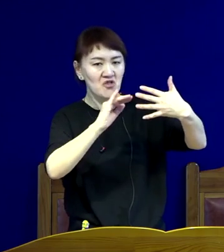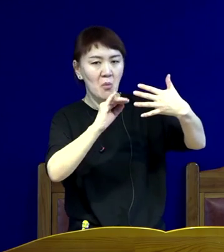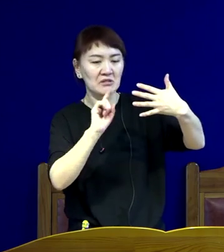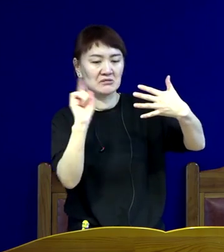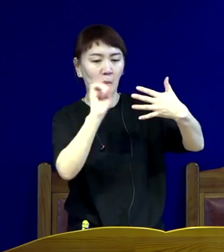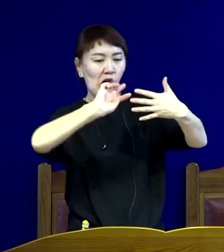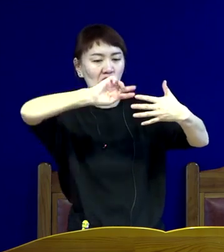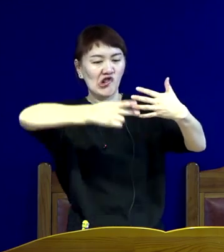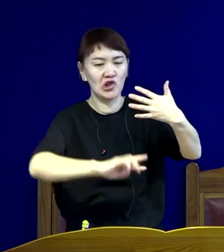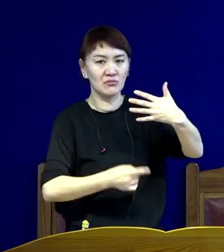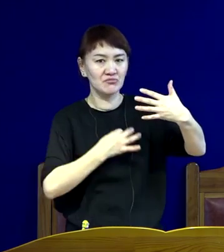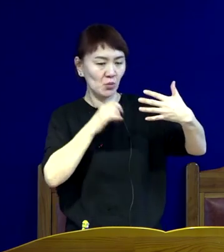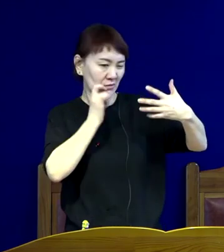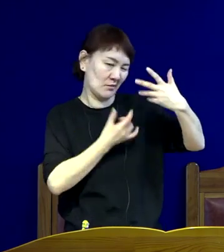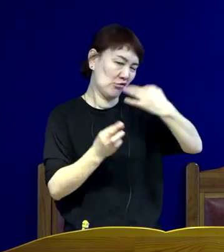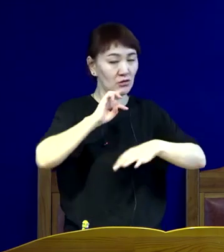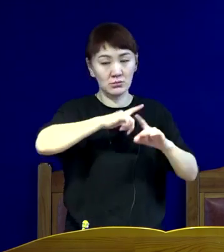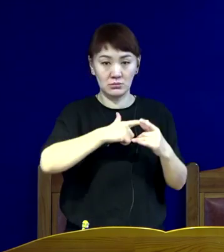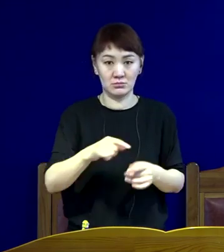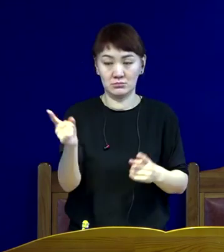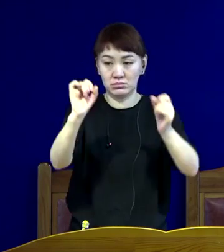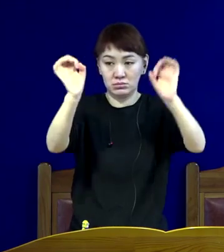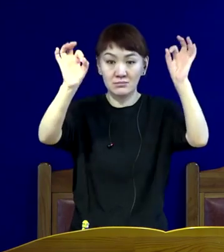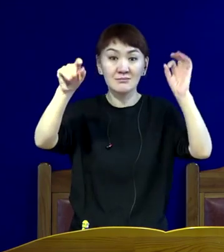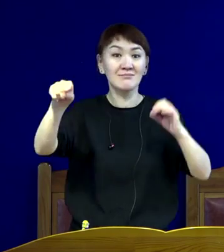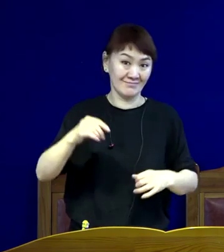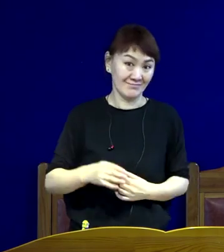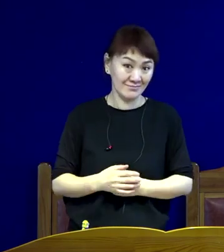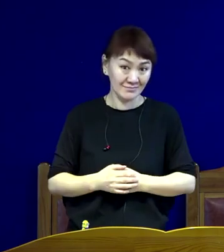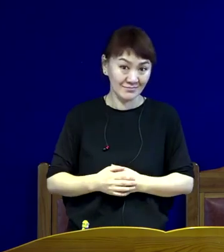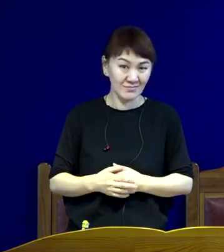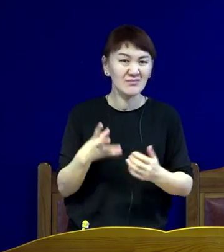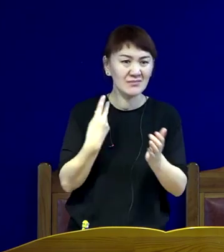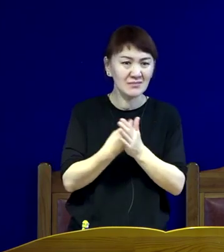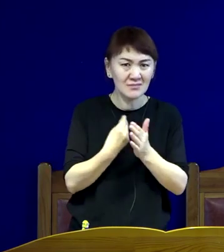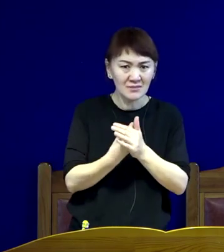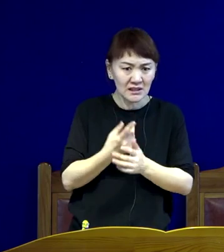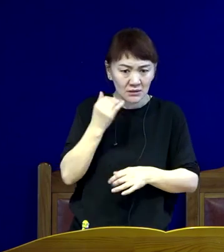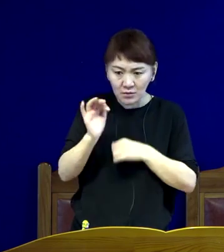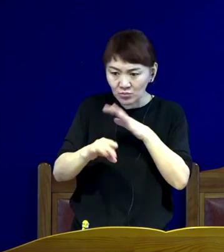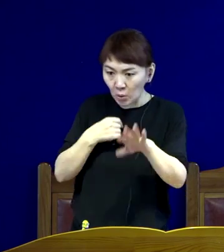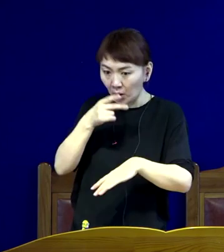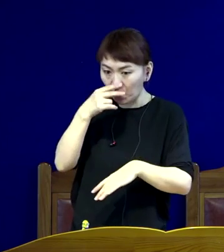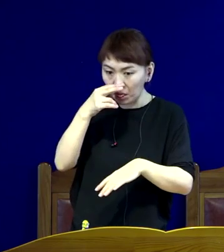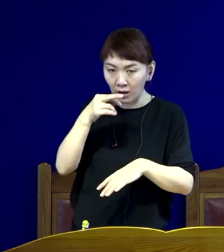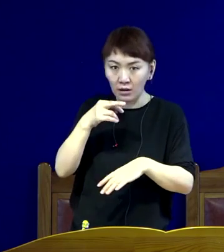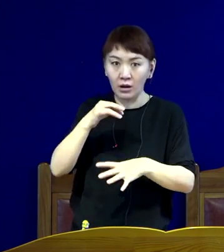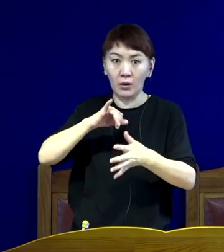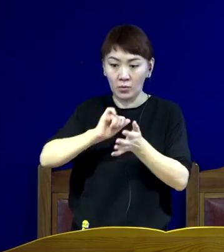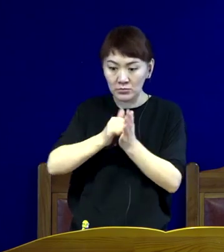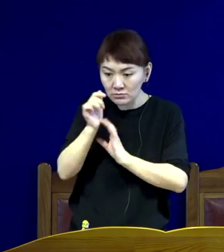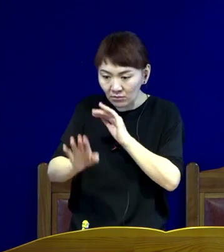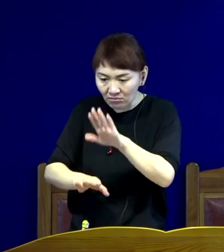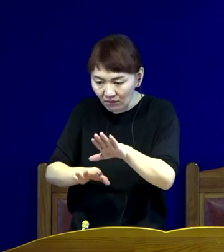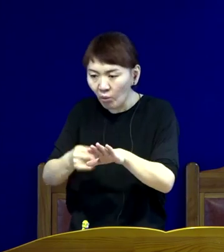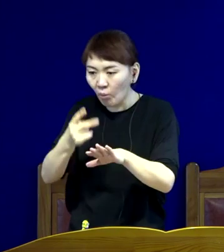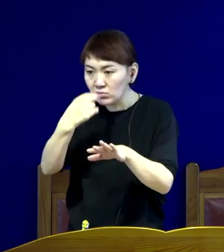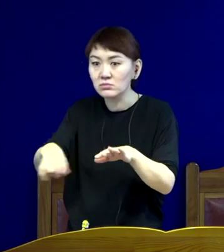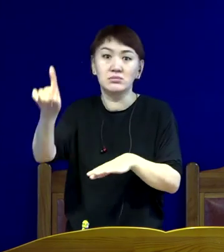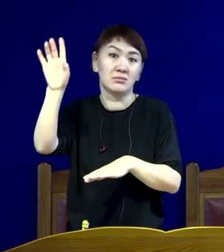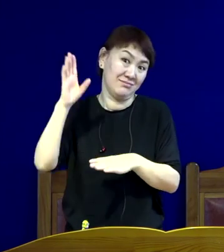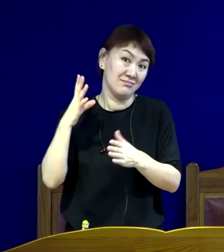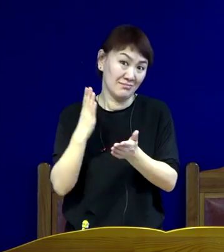Ягаад гэвэл хизээж явж үзэж байгаагүй замаар явж үзэж байгаа учраас дуршлаг байхгүй учраас